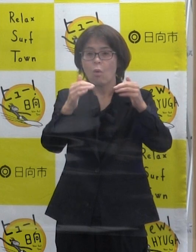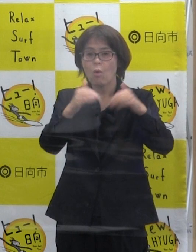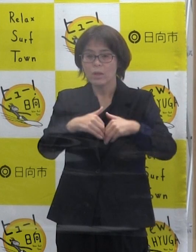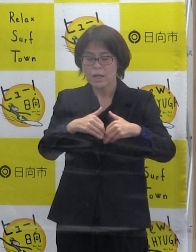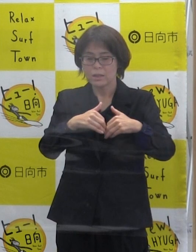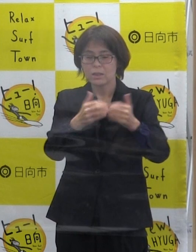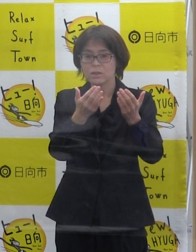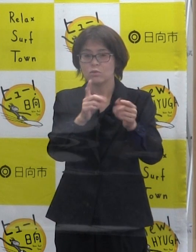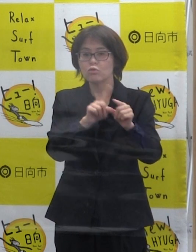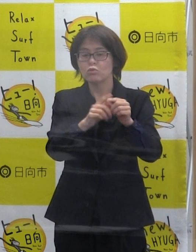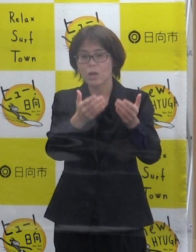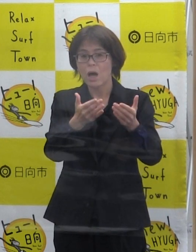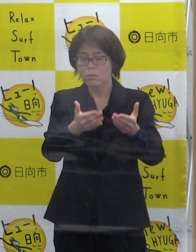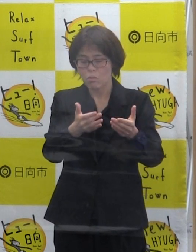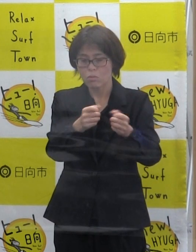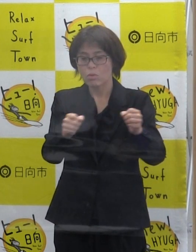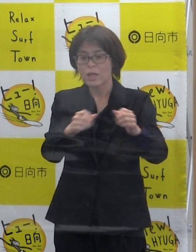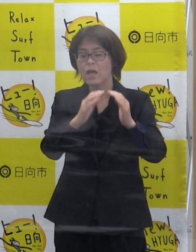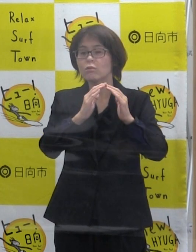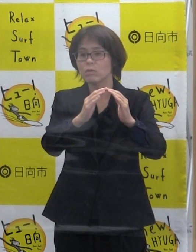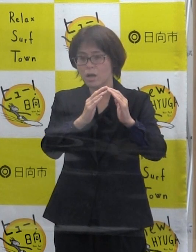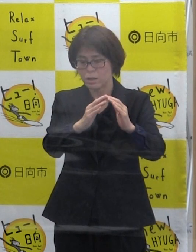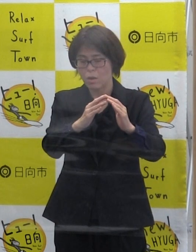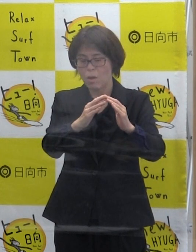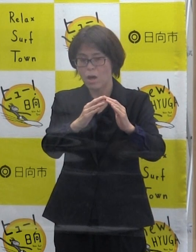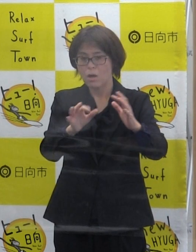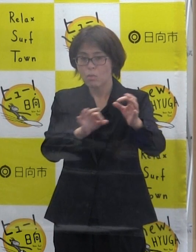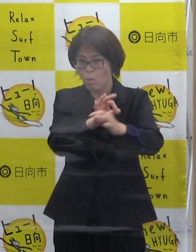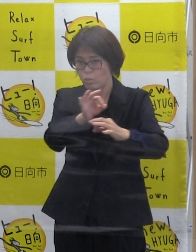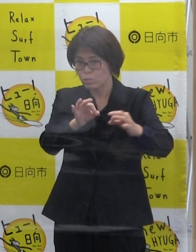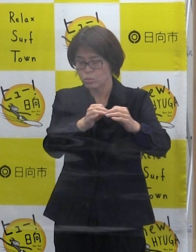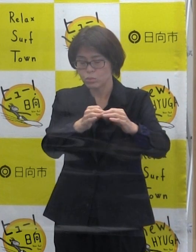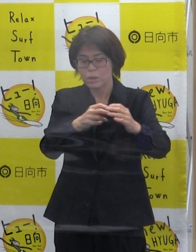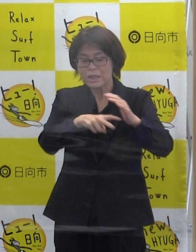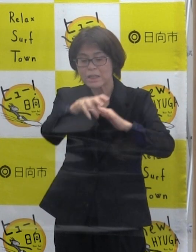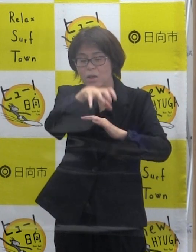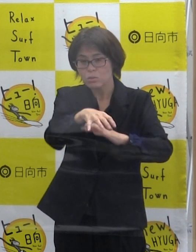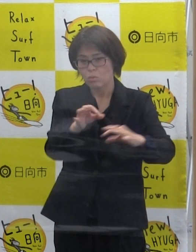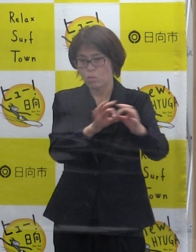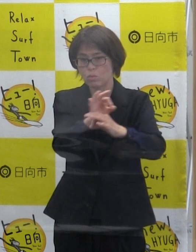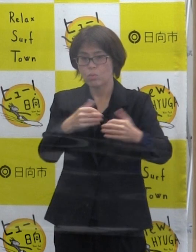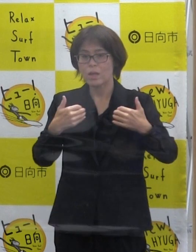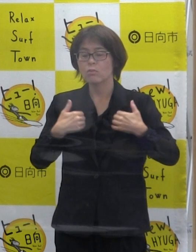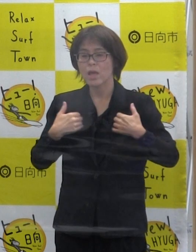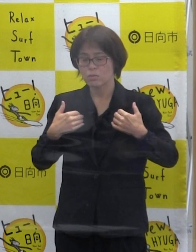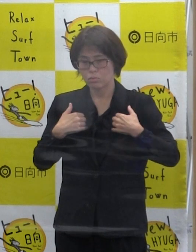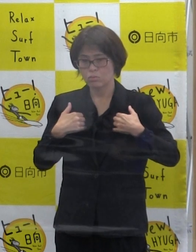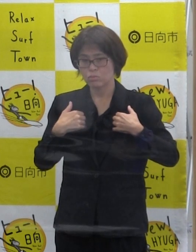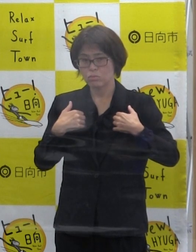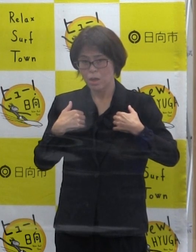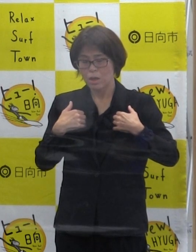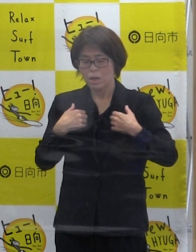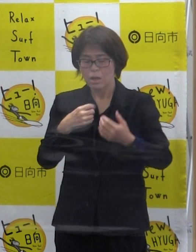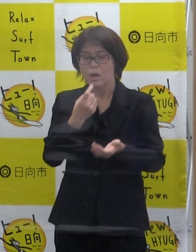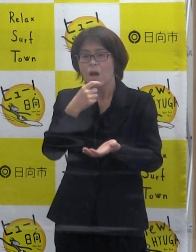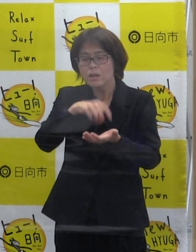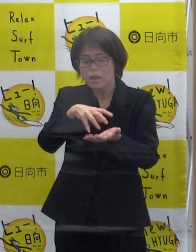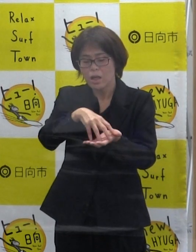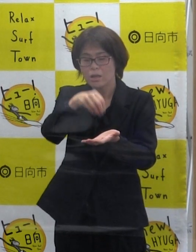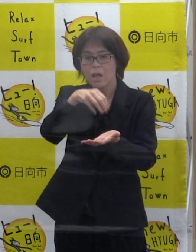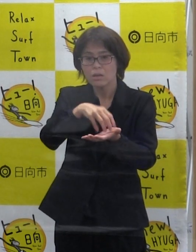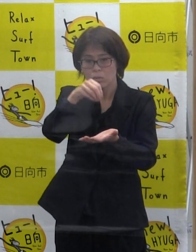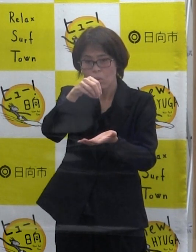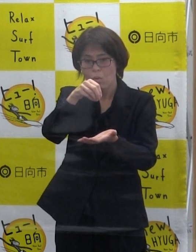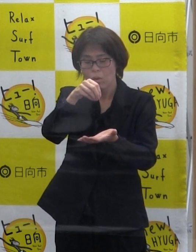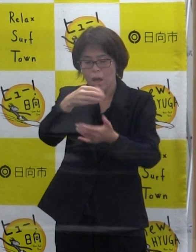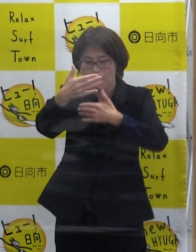部体育館では、避難所運営訓練として、資機材の取り扱いや簡易テント、簡易